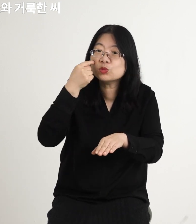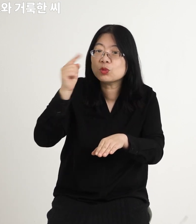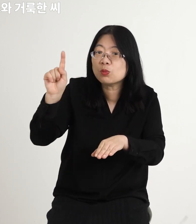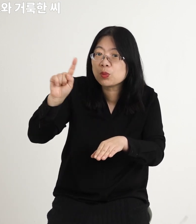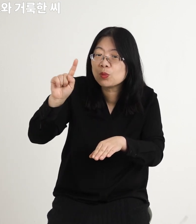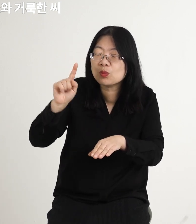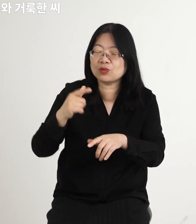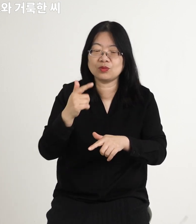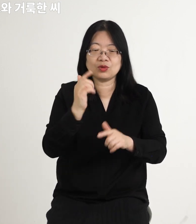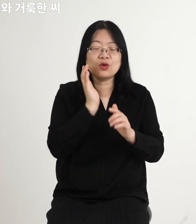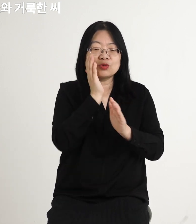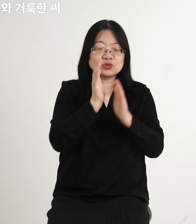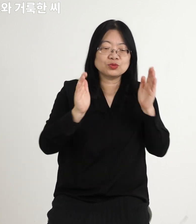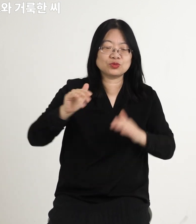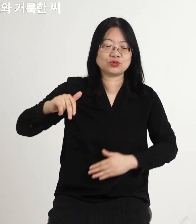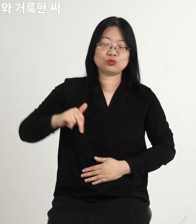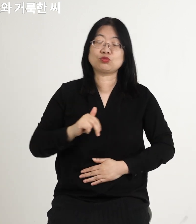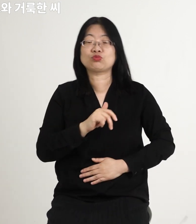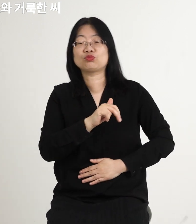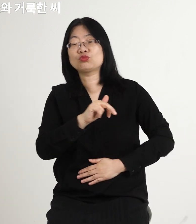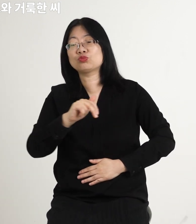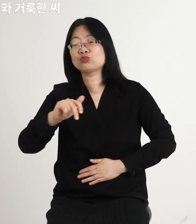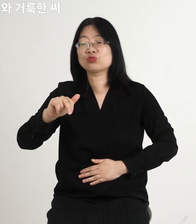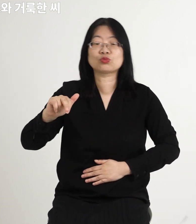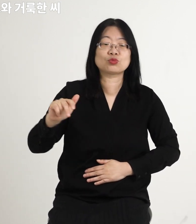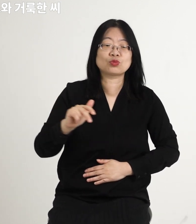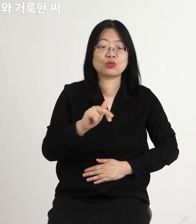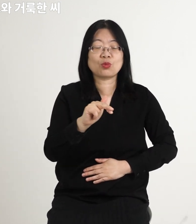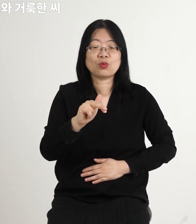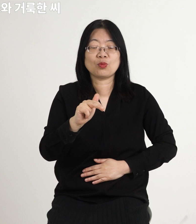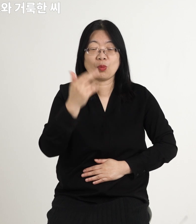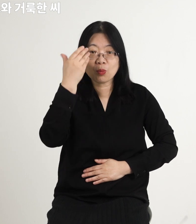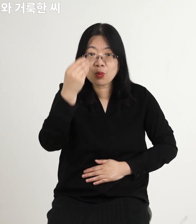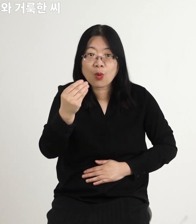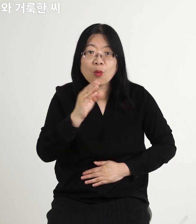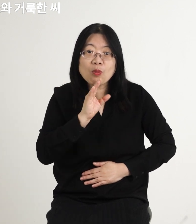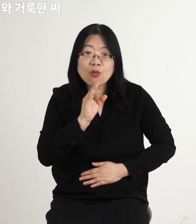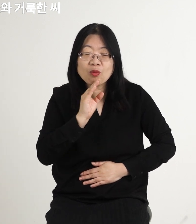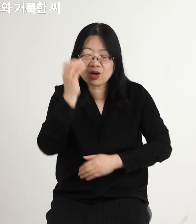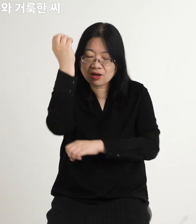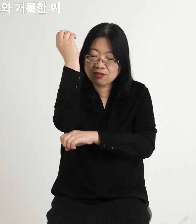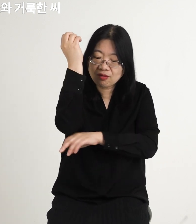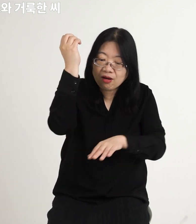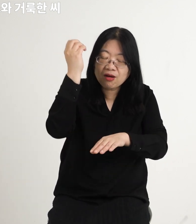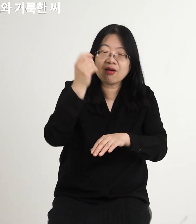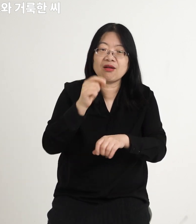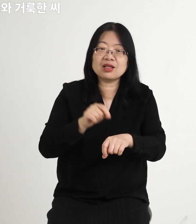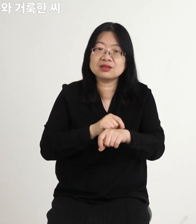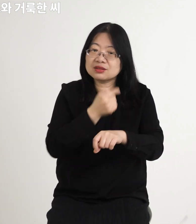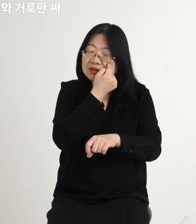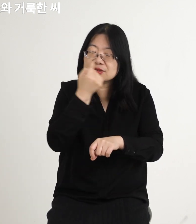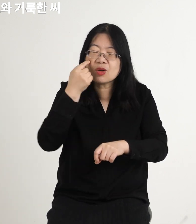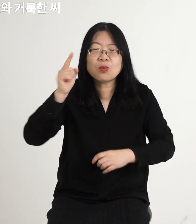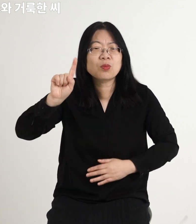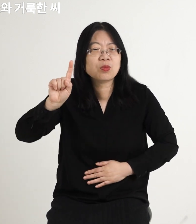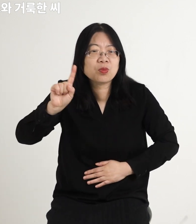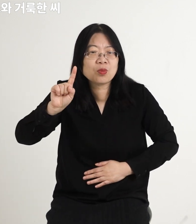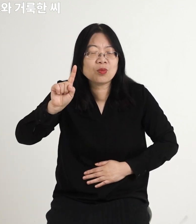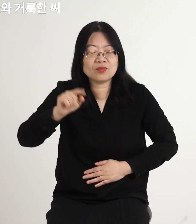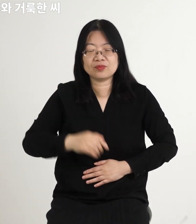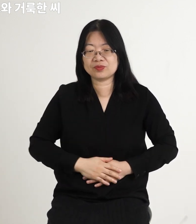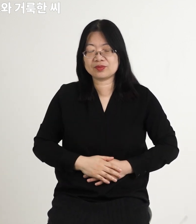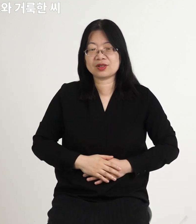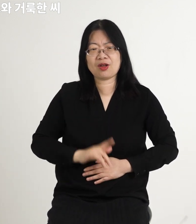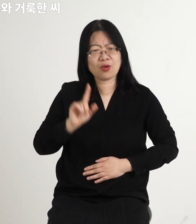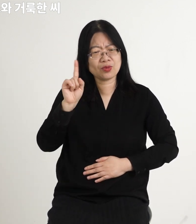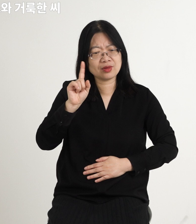이렇게 숲을 걷다 보면 보이잖아요. 만나잖아요. 근데 그 그루터기의 특징은 뭐냐 하면